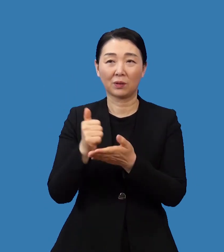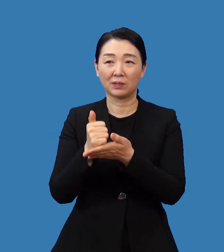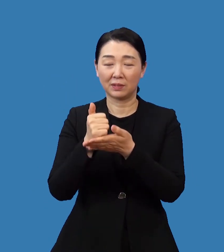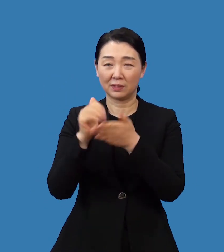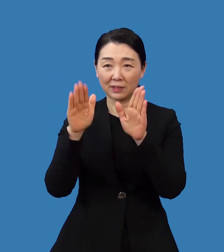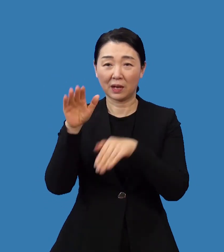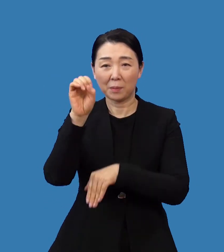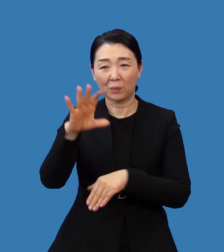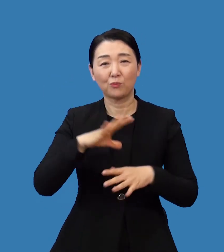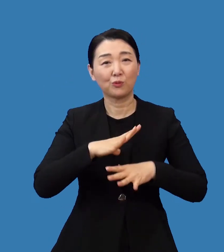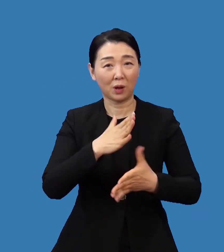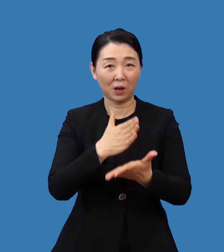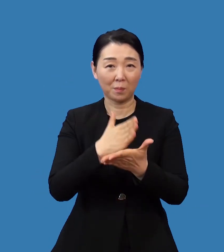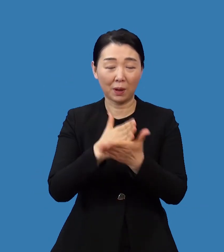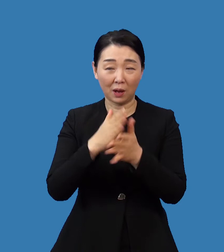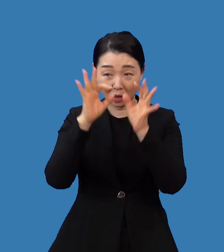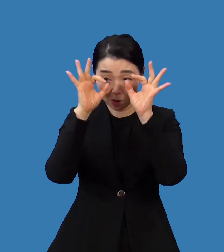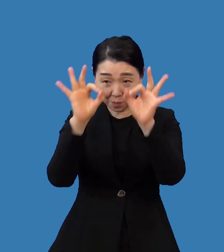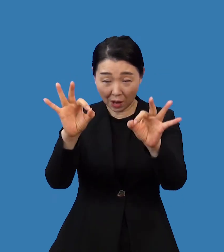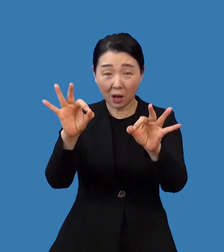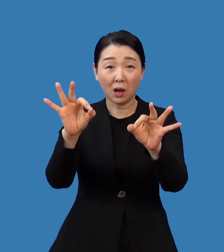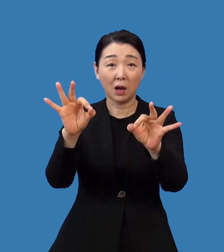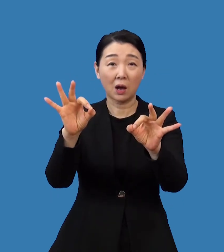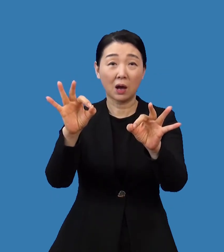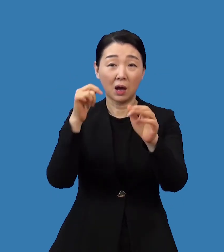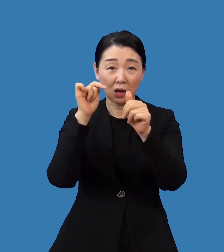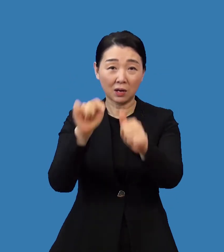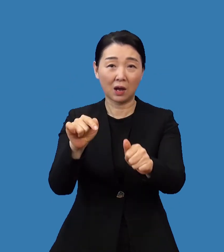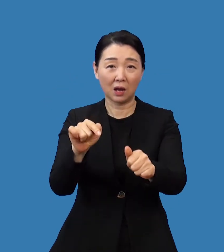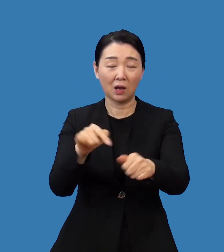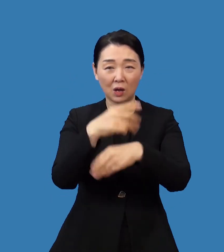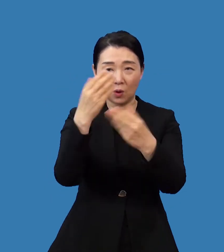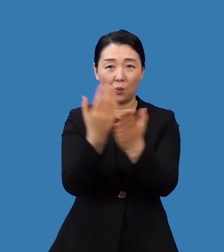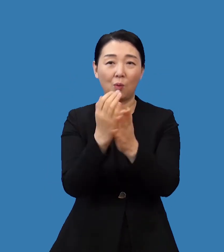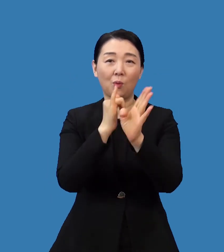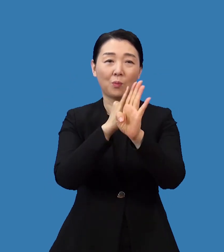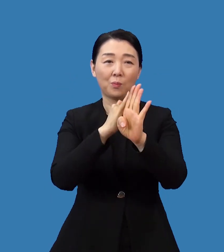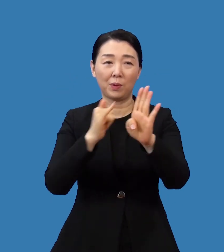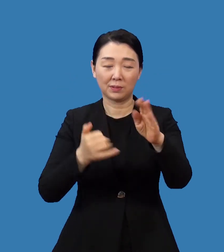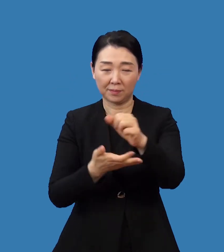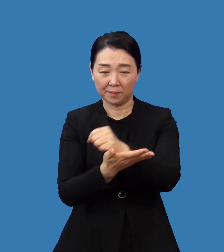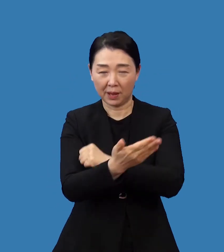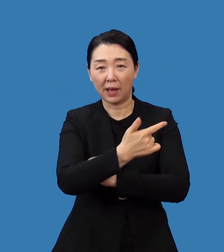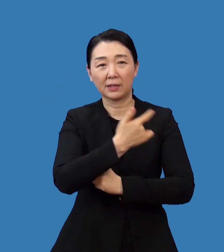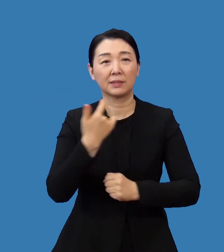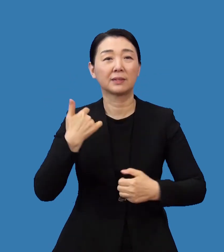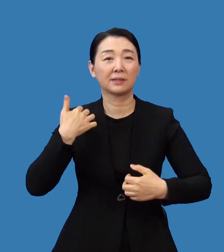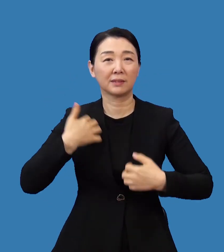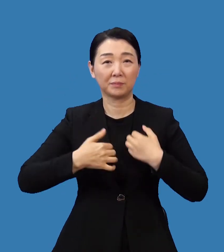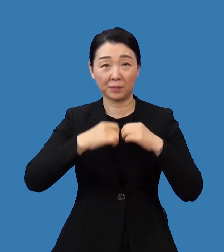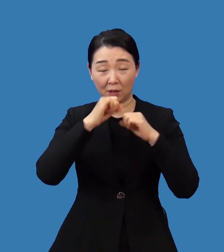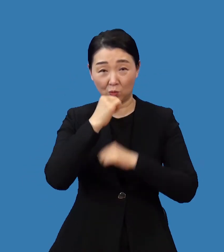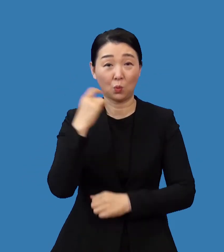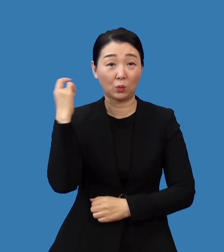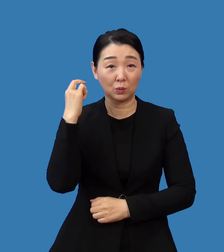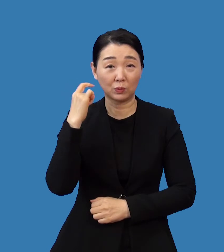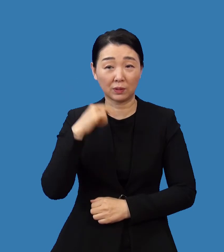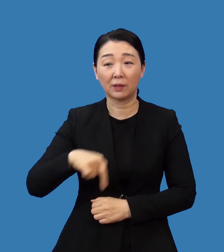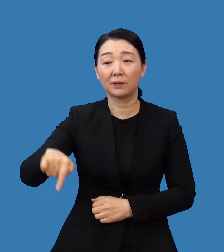이르되 무서워 말라. 보라, 내가 온 백성에게 미칠 큰 기쁨의 좋은